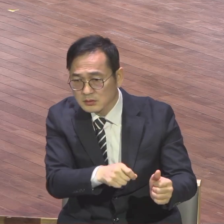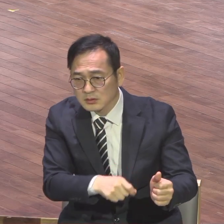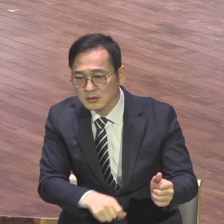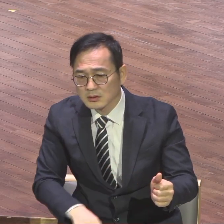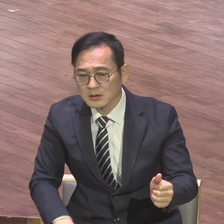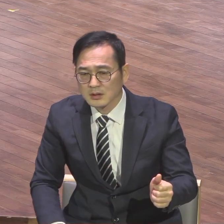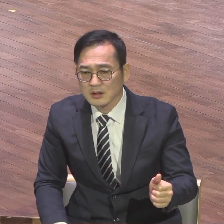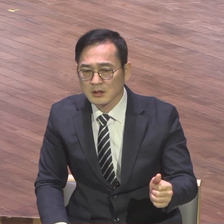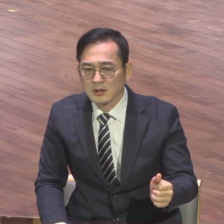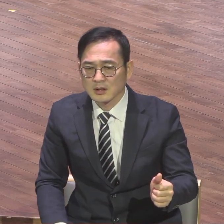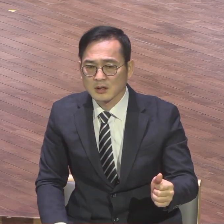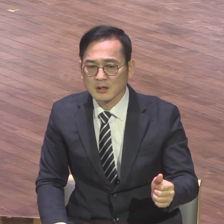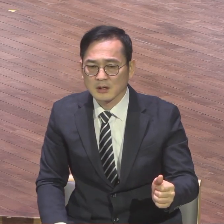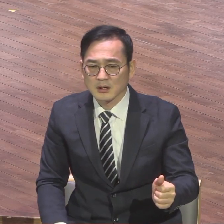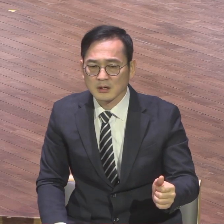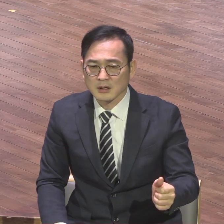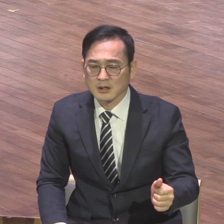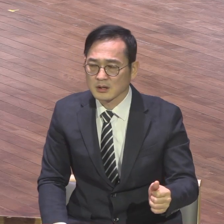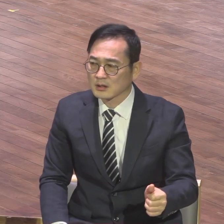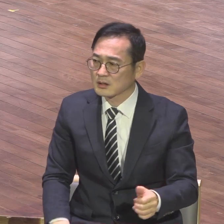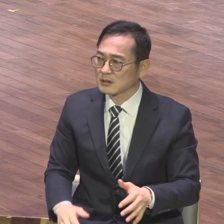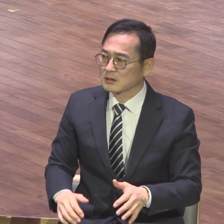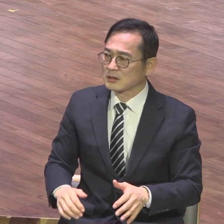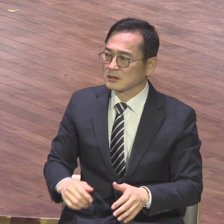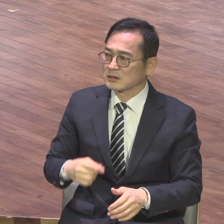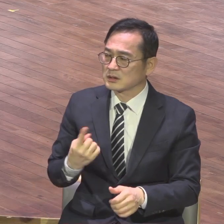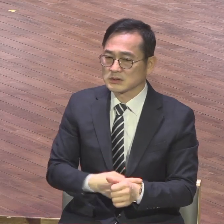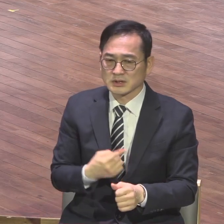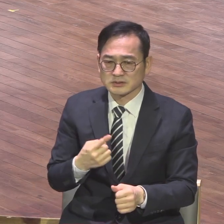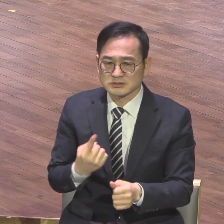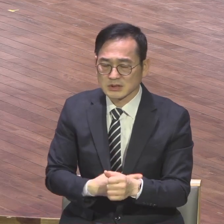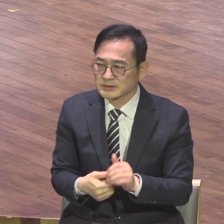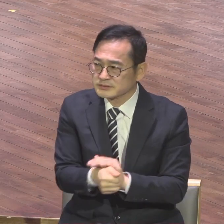무기력한 게 정상이라. 안 되는 그대로 있는 게 정상이야.